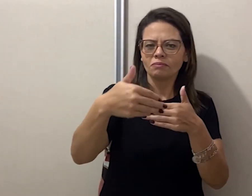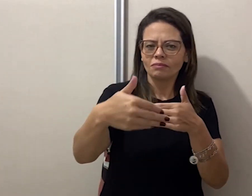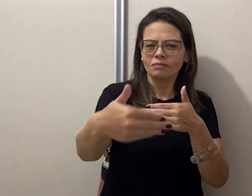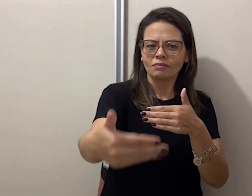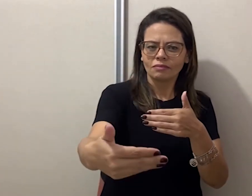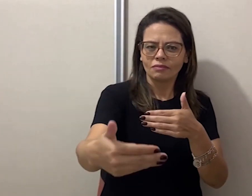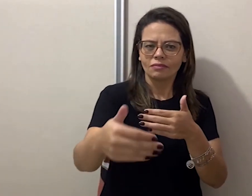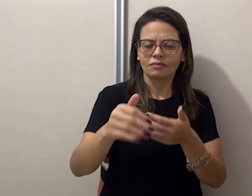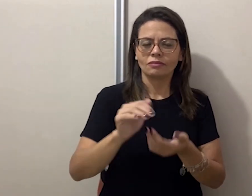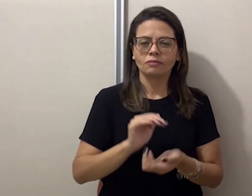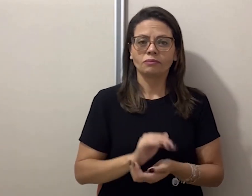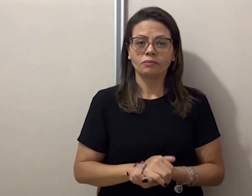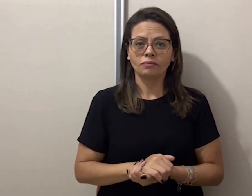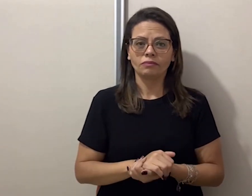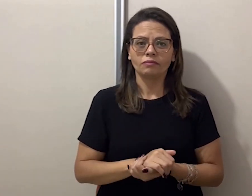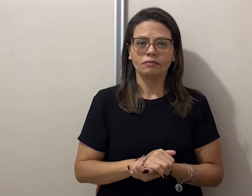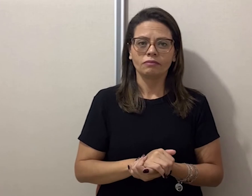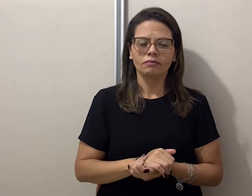7 dias e assim por diante.